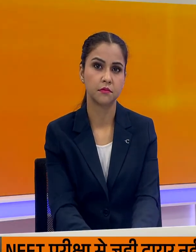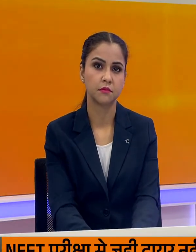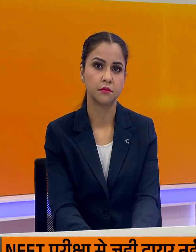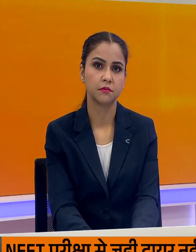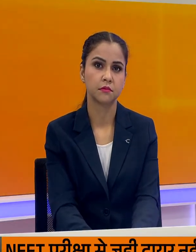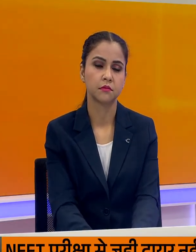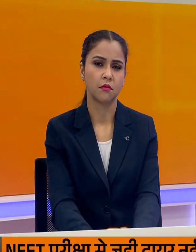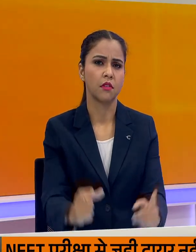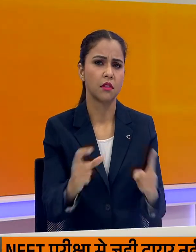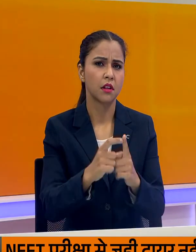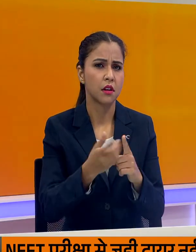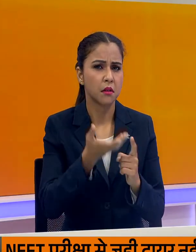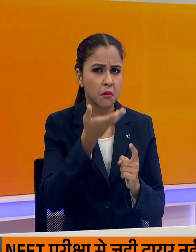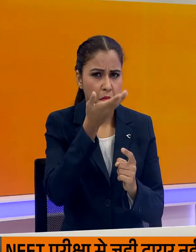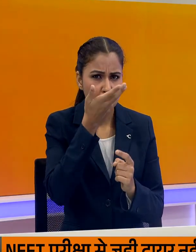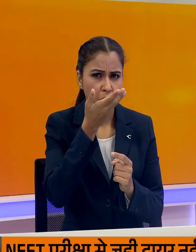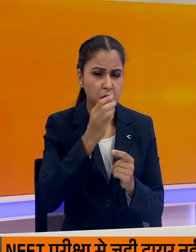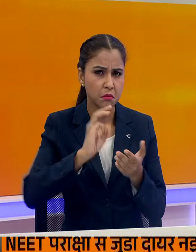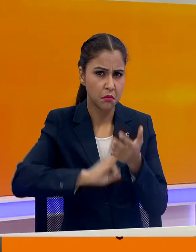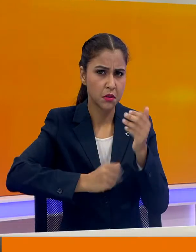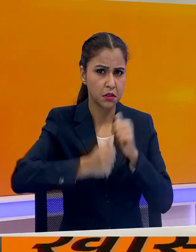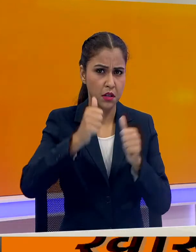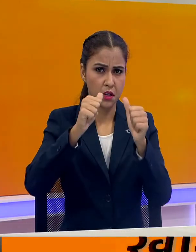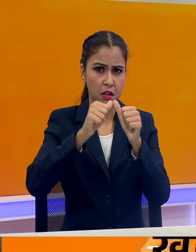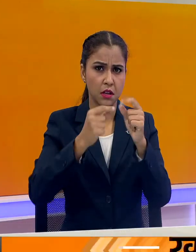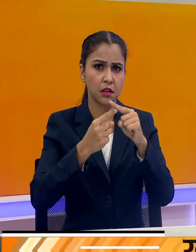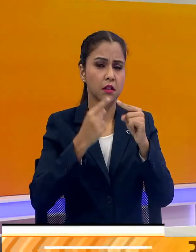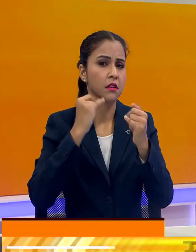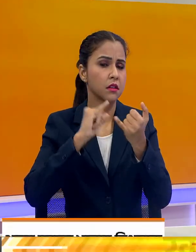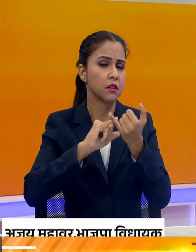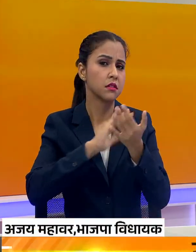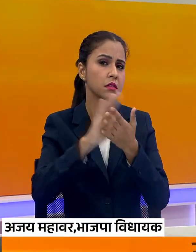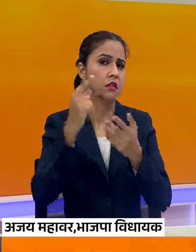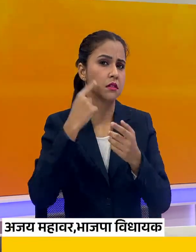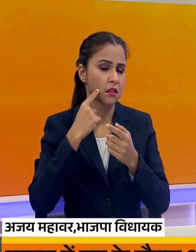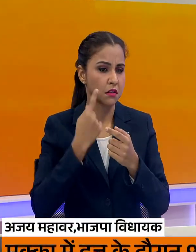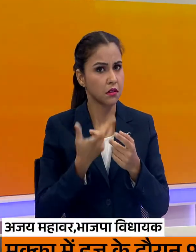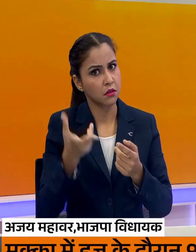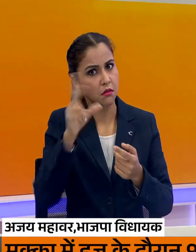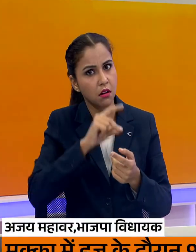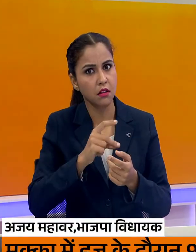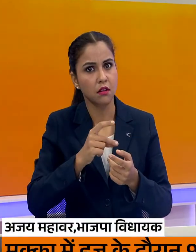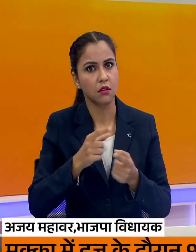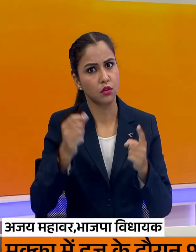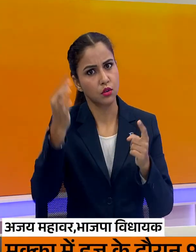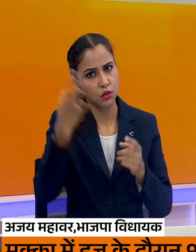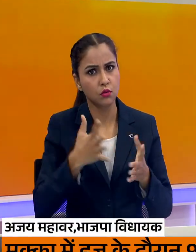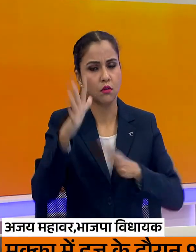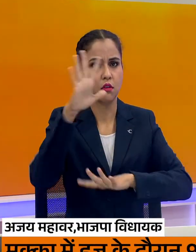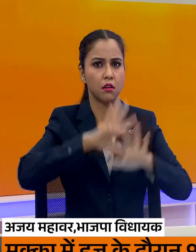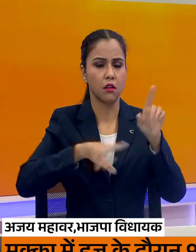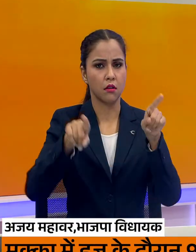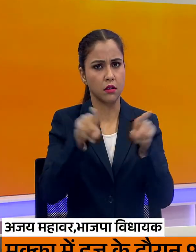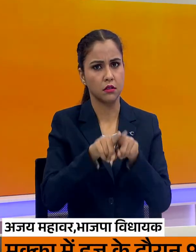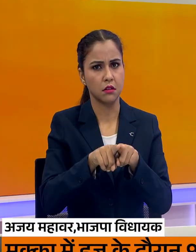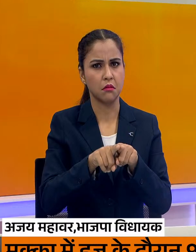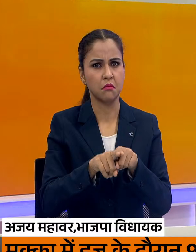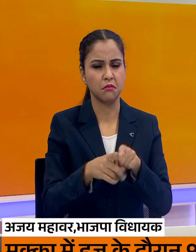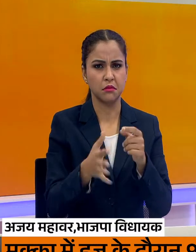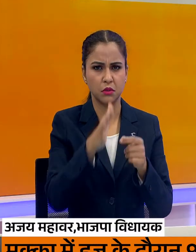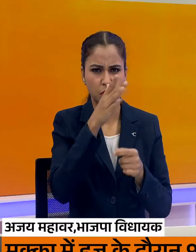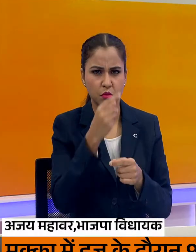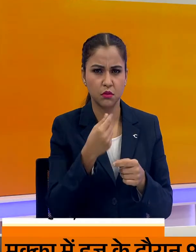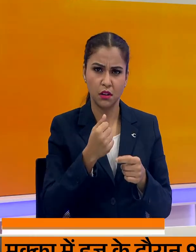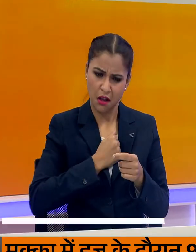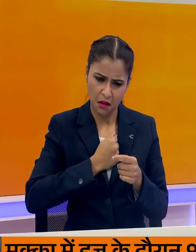दिल्ली की जल मंत्री आतिशी के द्वारा फिर से एक नया ड्रामा और बहाना कि हम दिल्ली